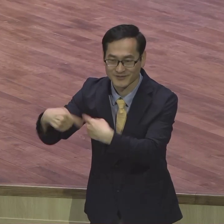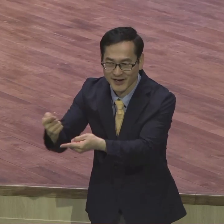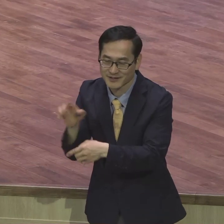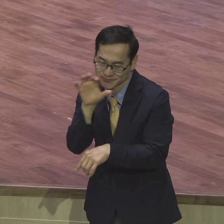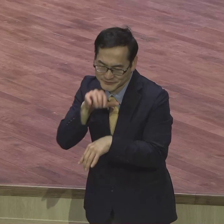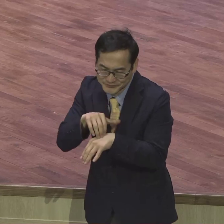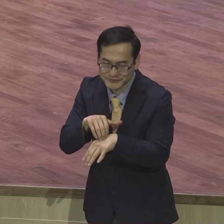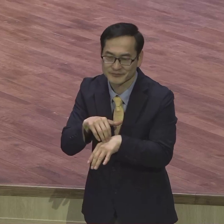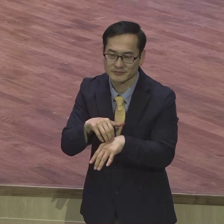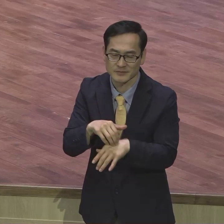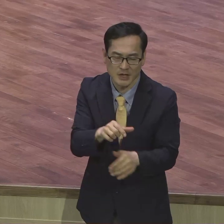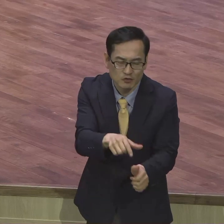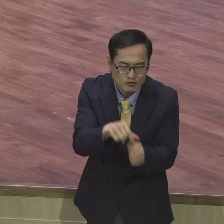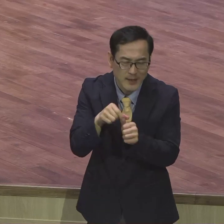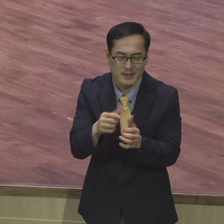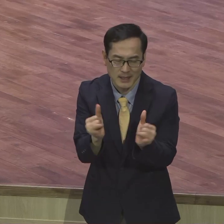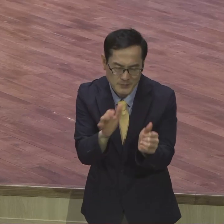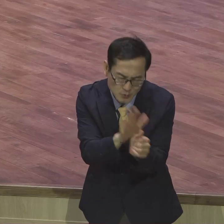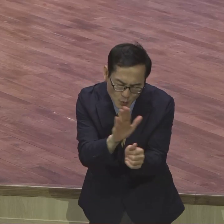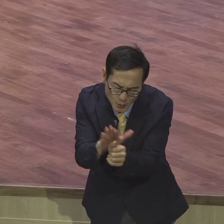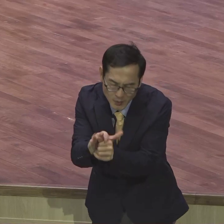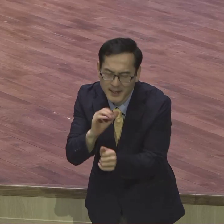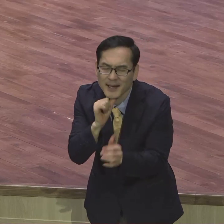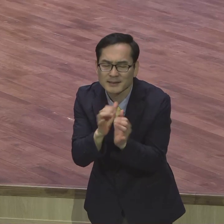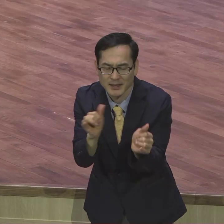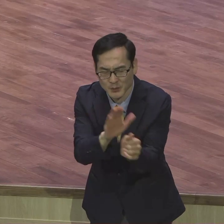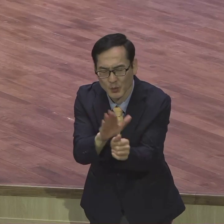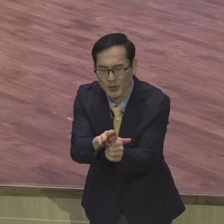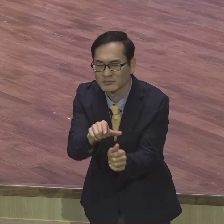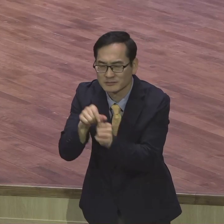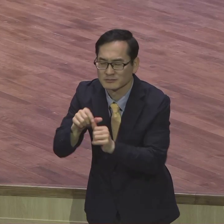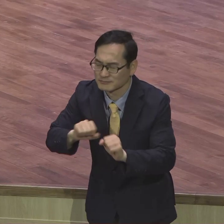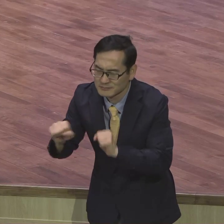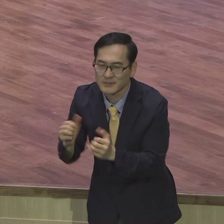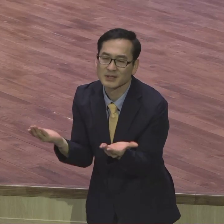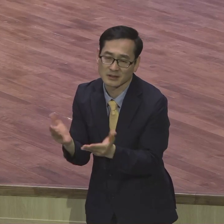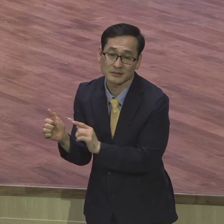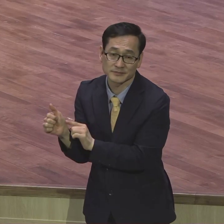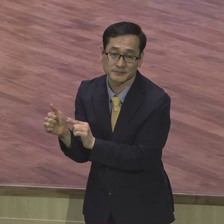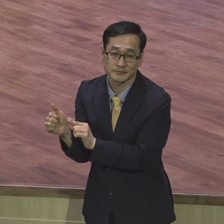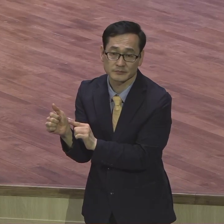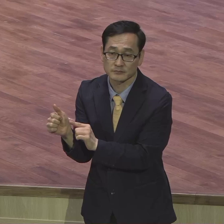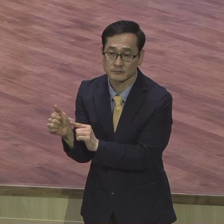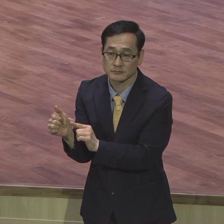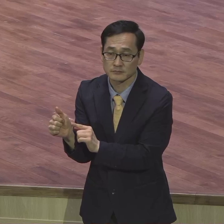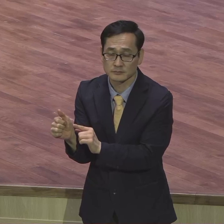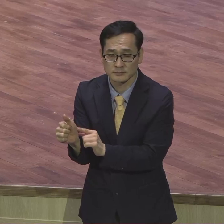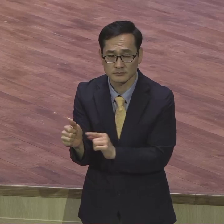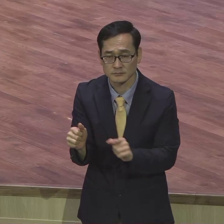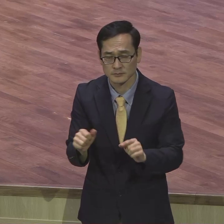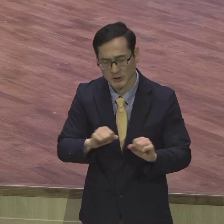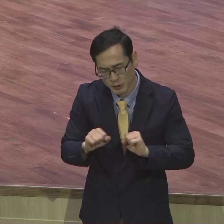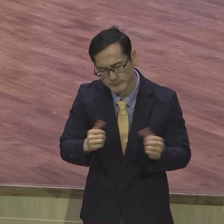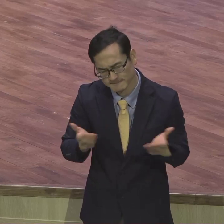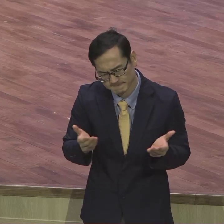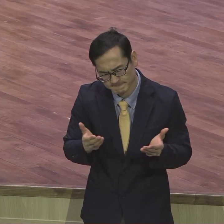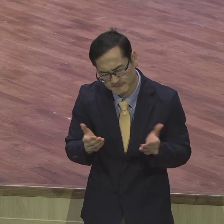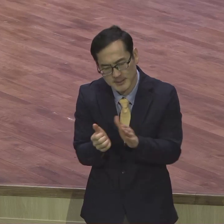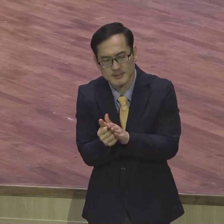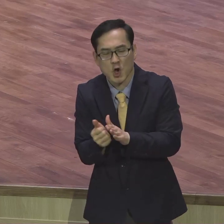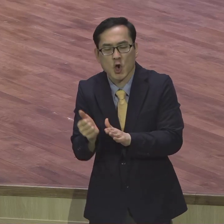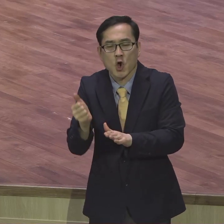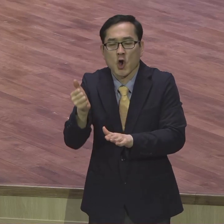구제사역을 많이 했어요. 그런데 사역을 성공을 크게 한 것